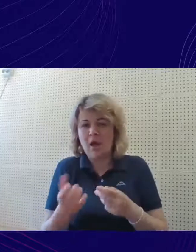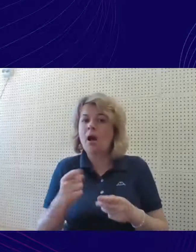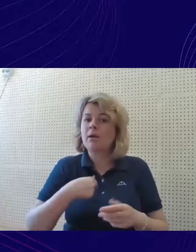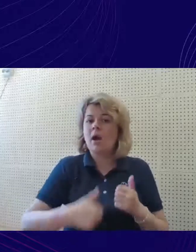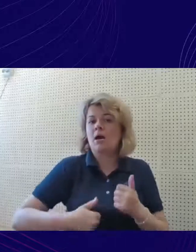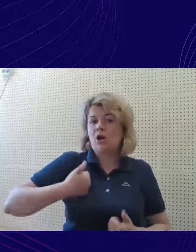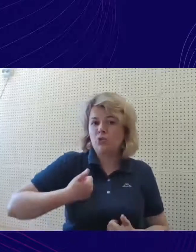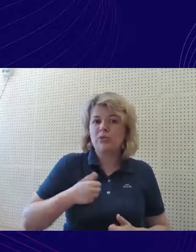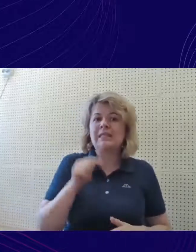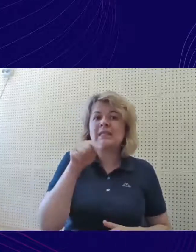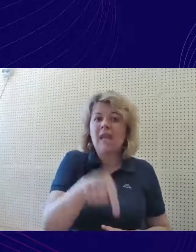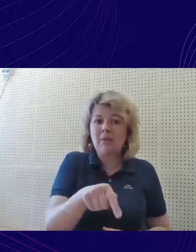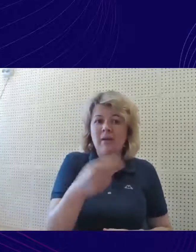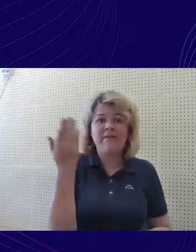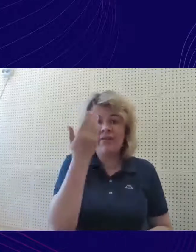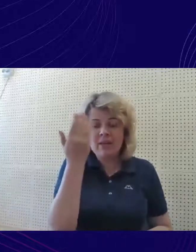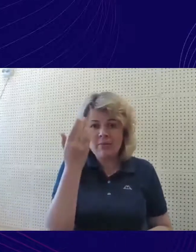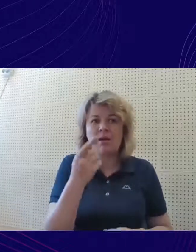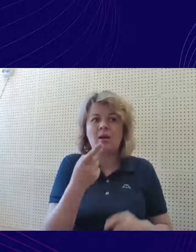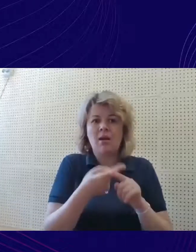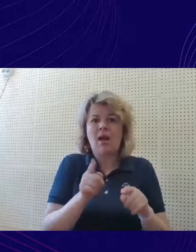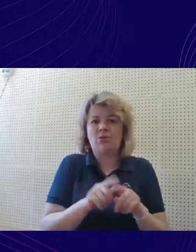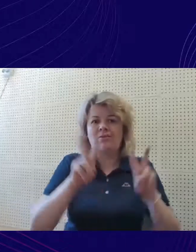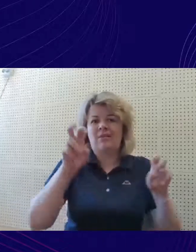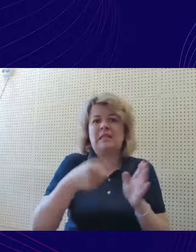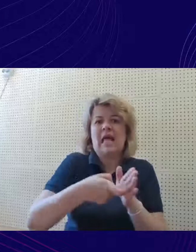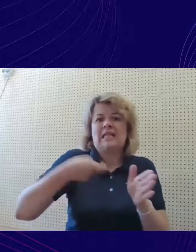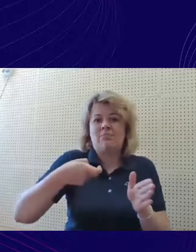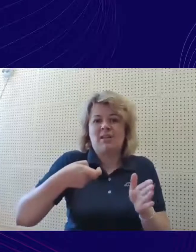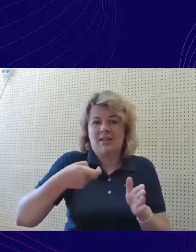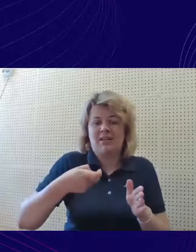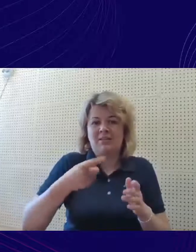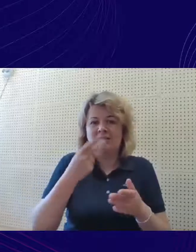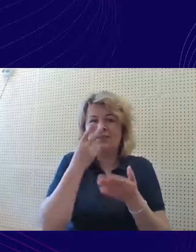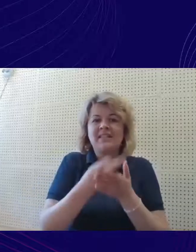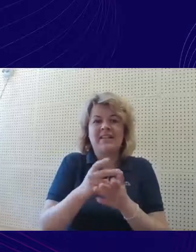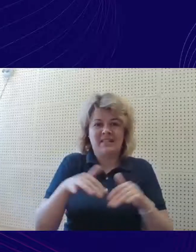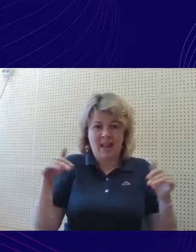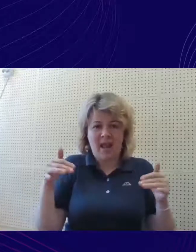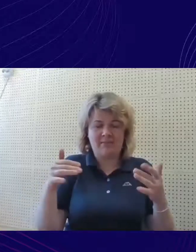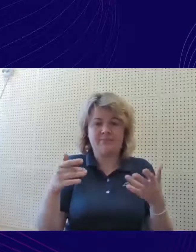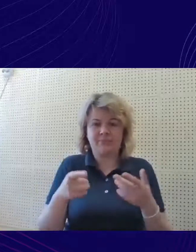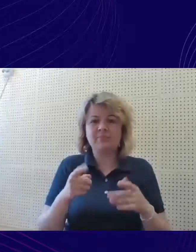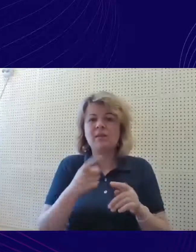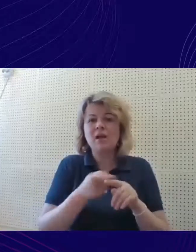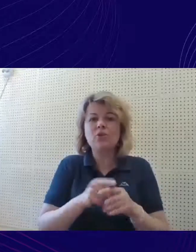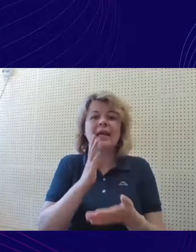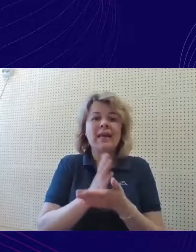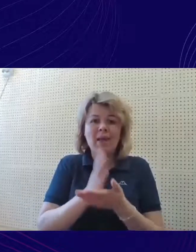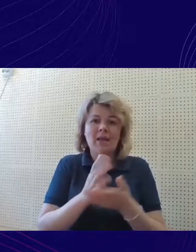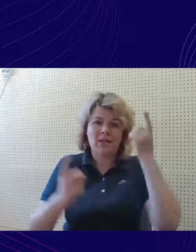фильмами, которые зацепили каким-то образом зрителя и которые имели некий творческий